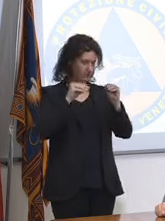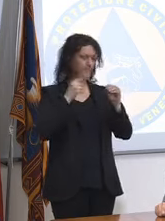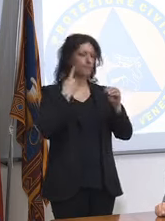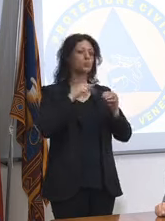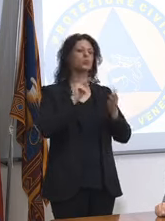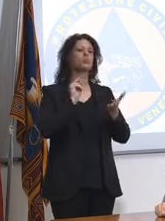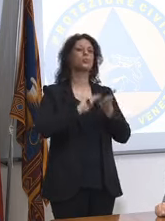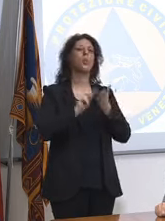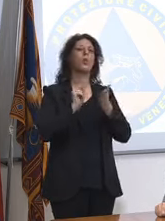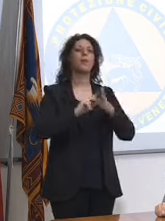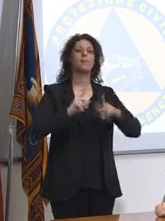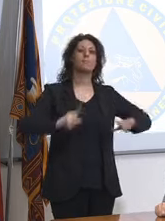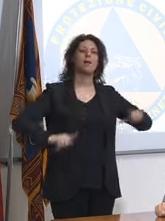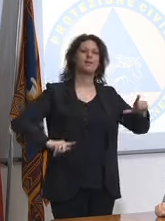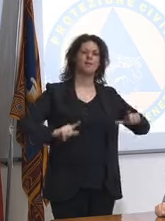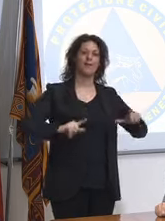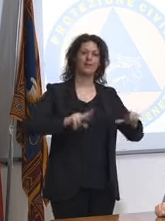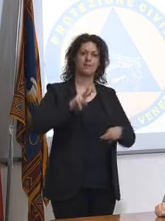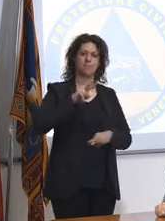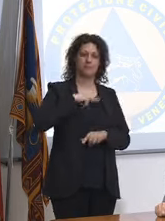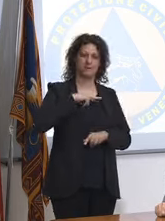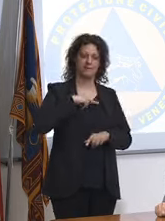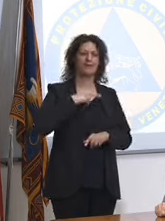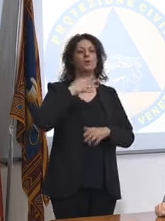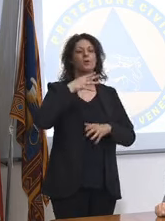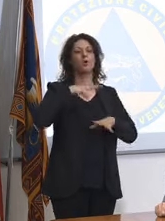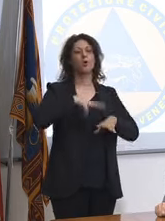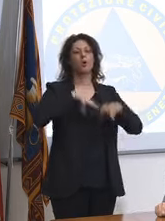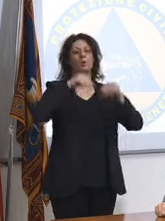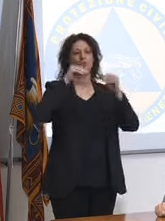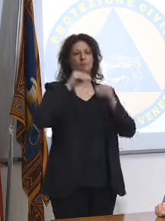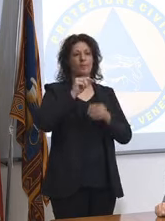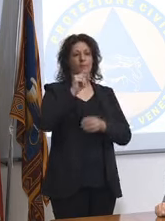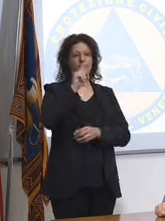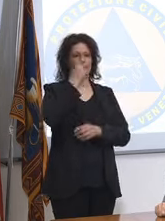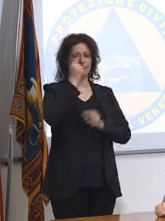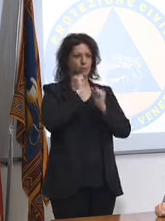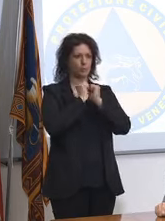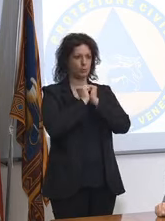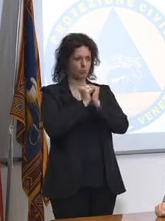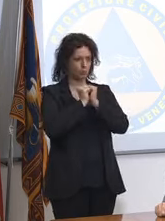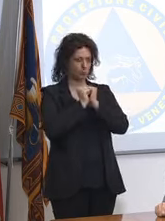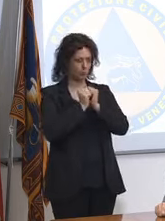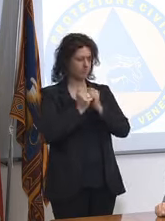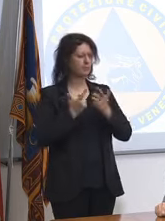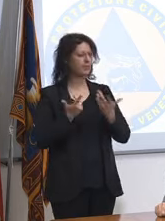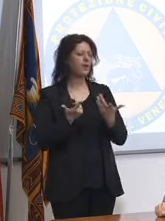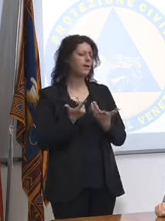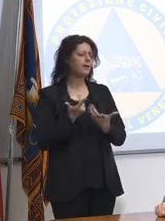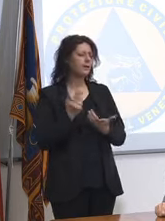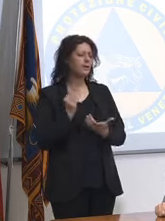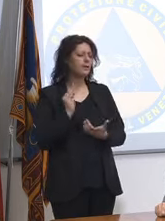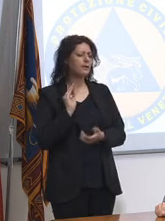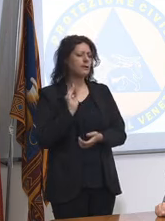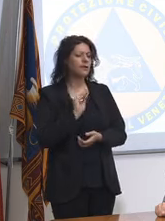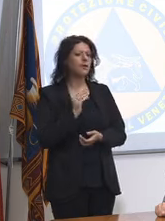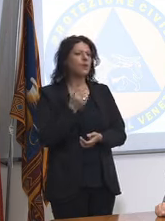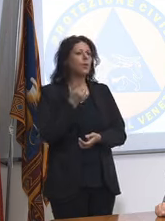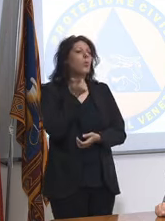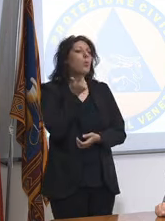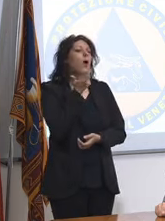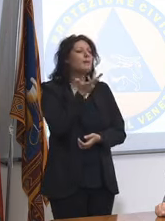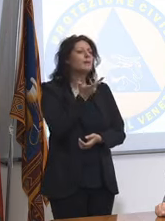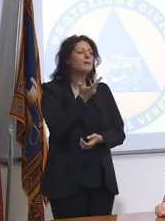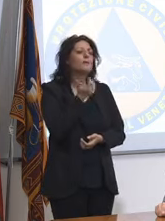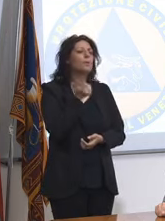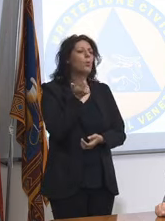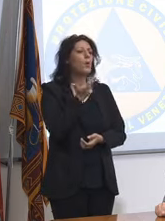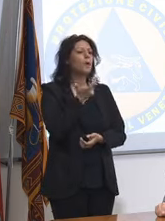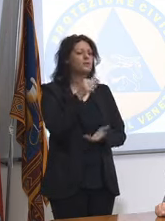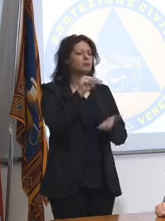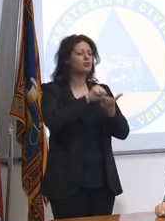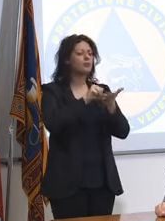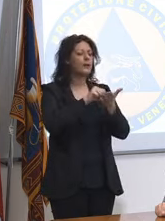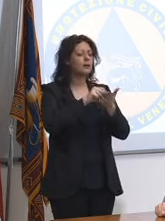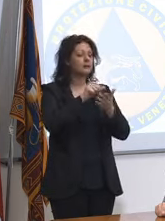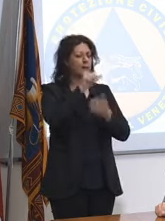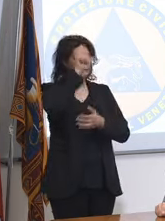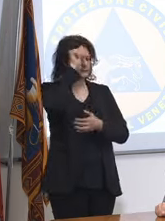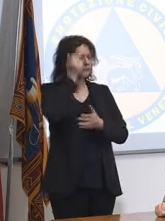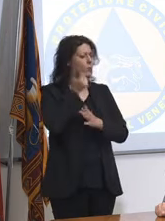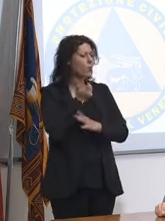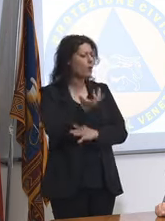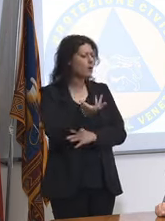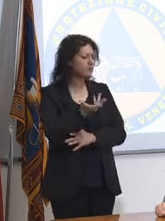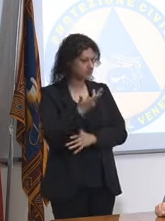private, insomma. Ecco. Quanti potrebbero essere i centri che riaprono? C'è la possibilità